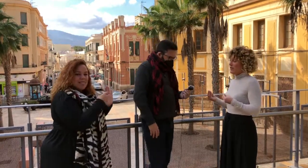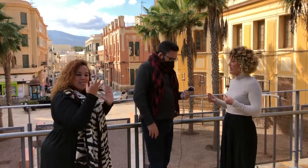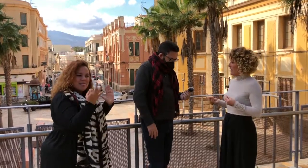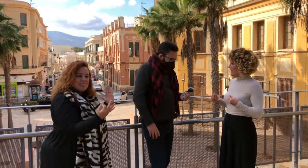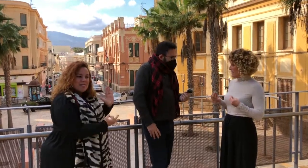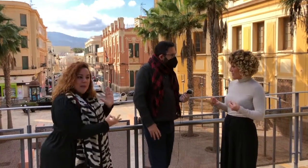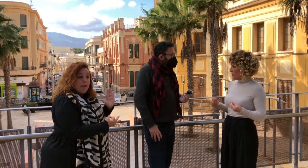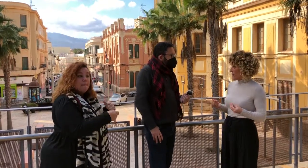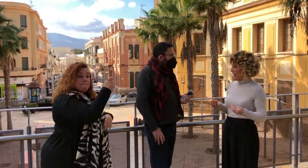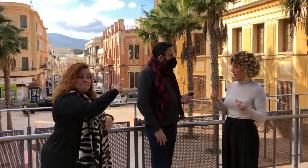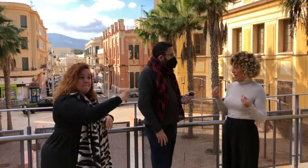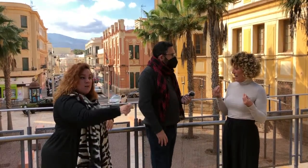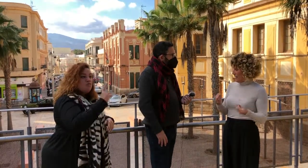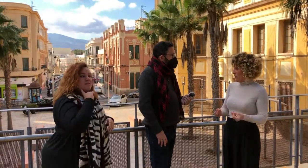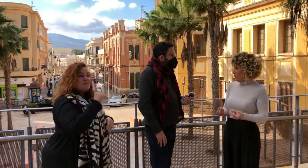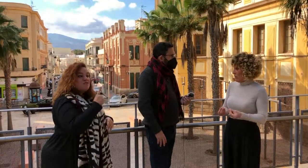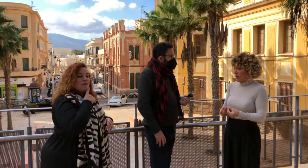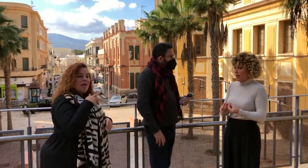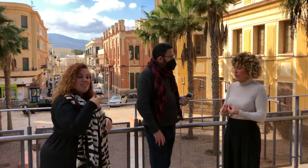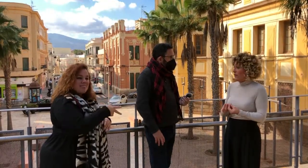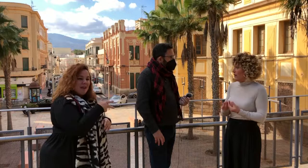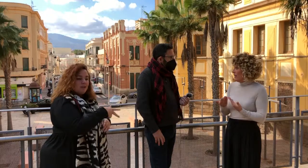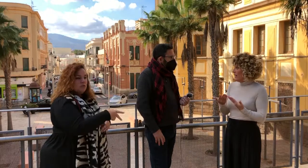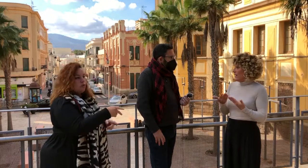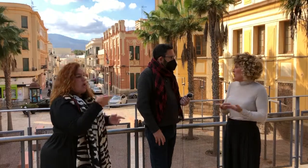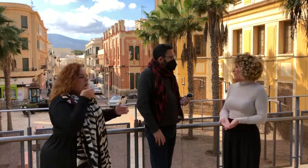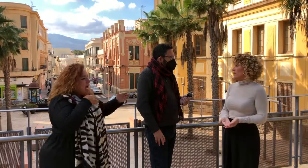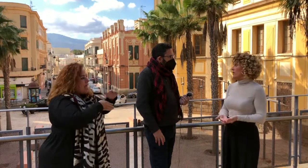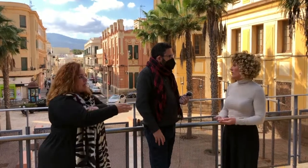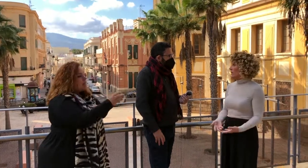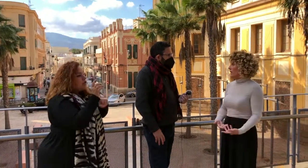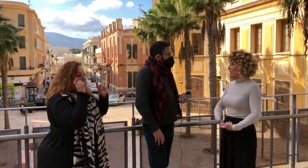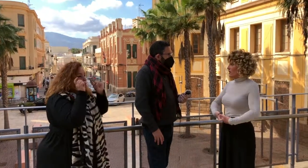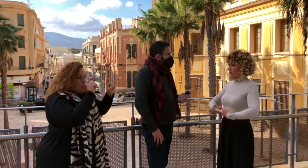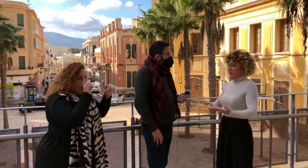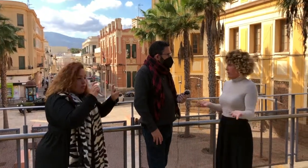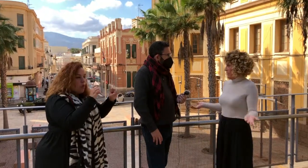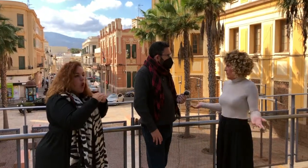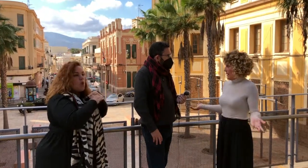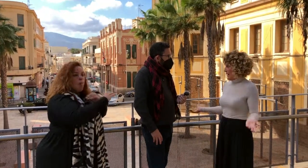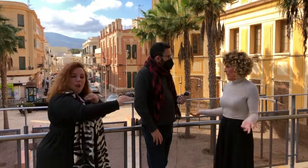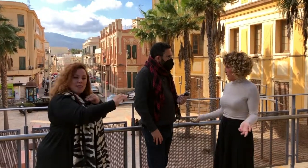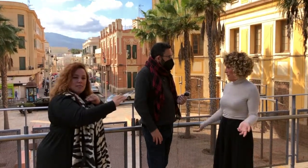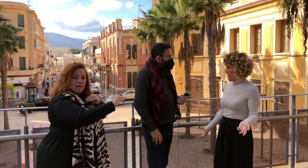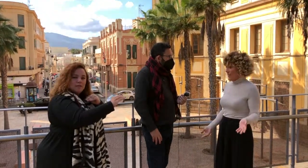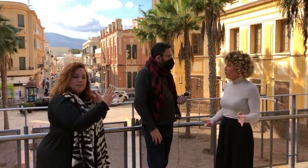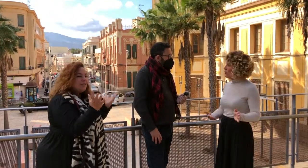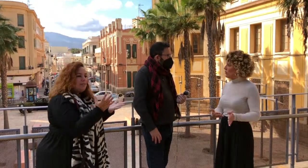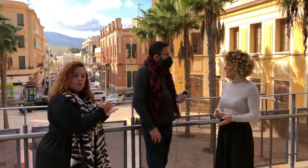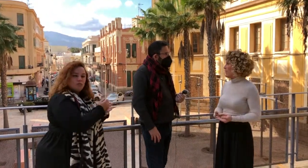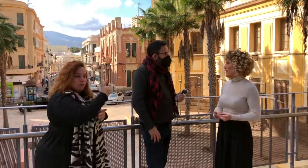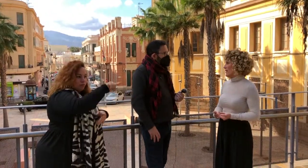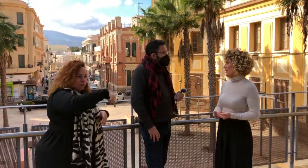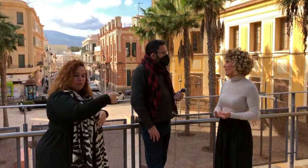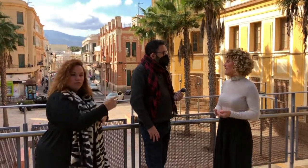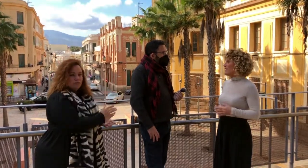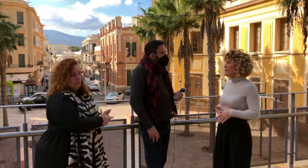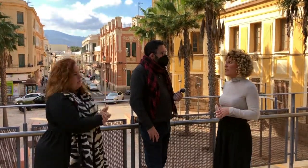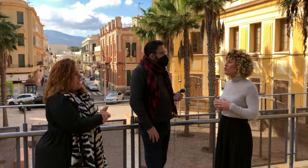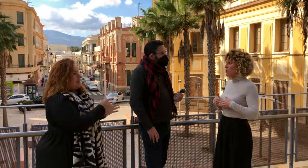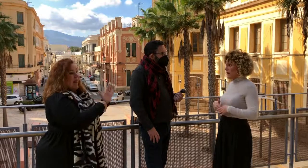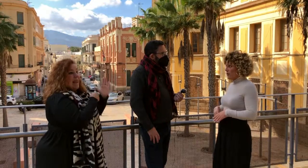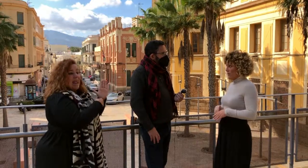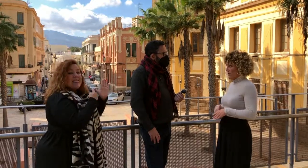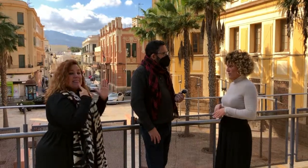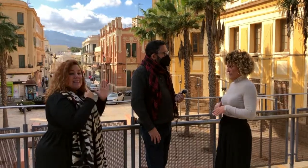personas sordas tienen derecho al acceso a una educación en igualdad de condiciones con respecto a los demás, eso lo contempla la ley, y encima